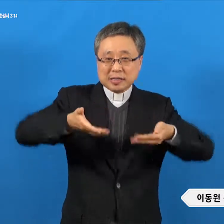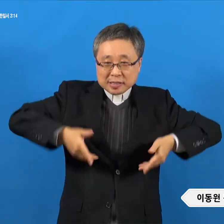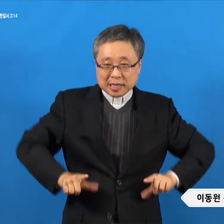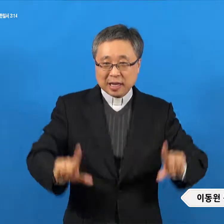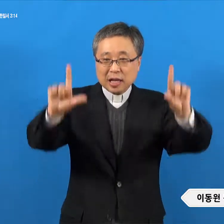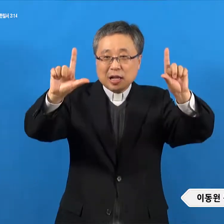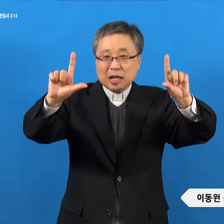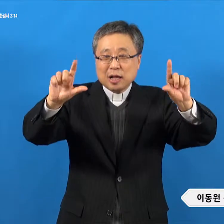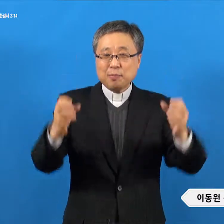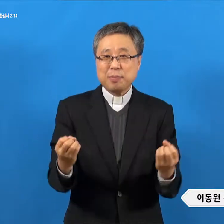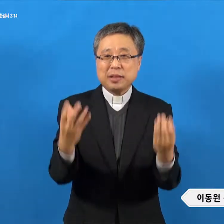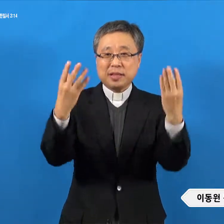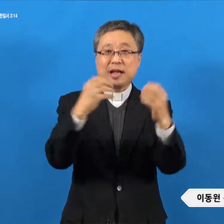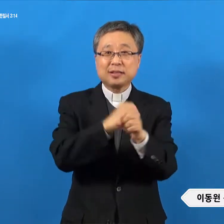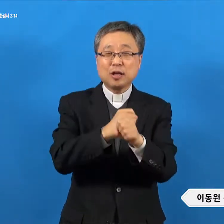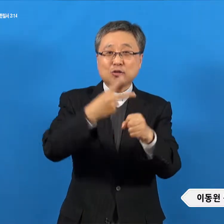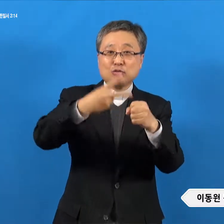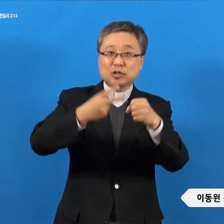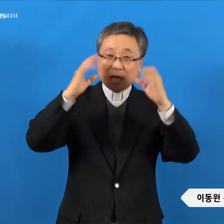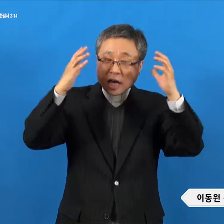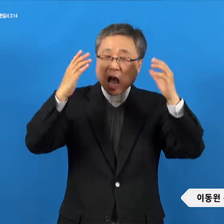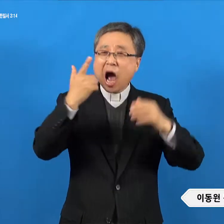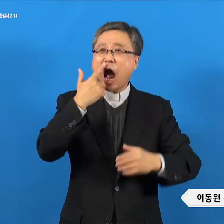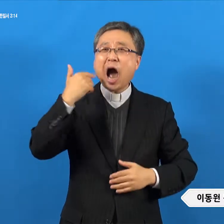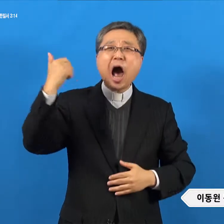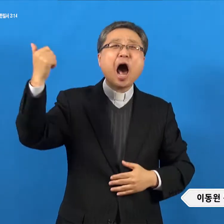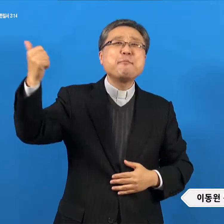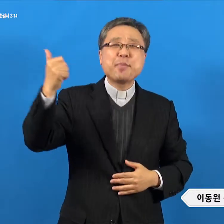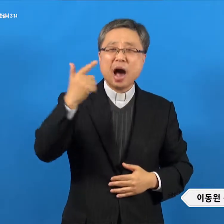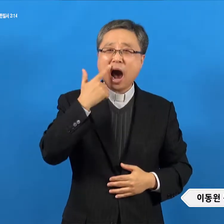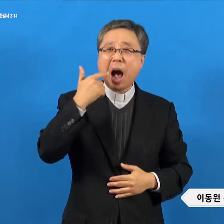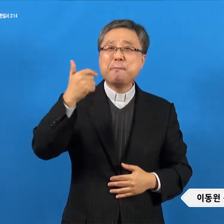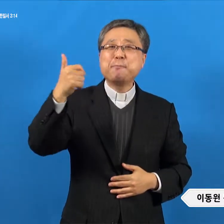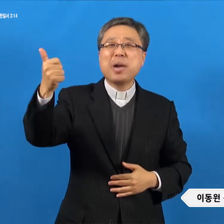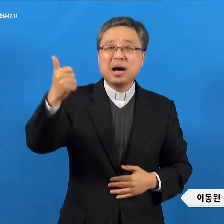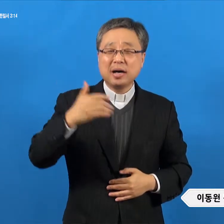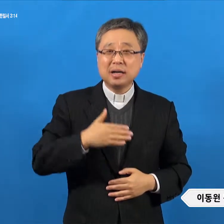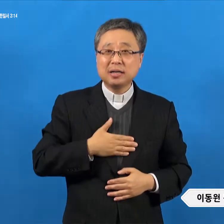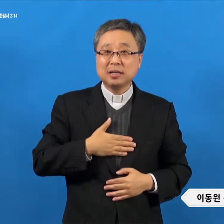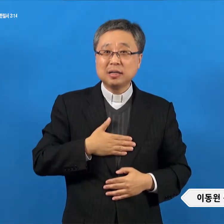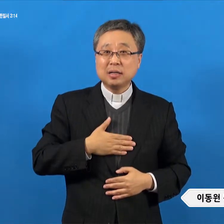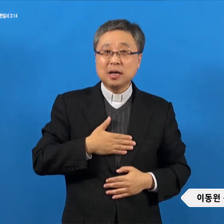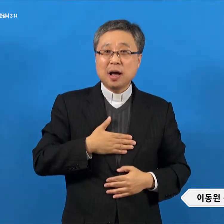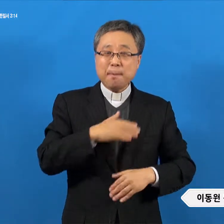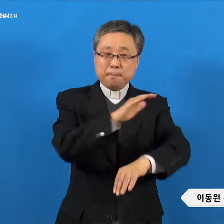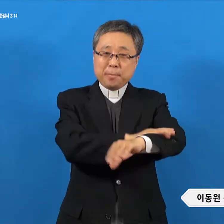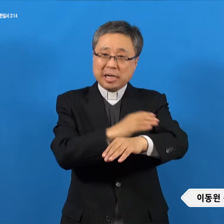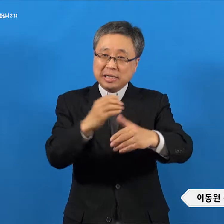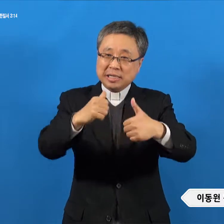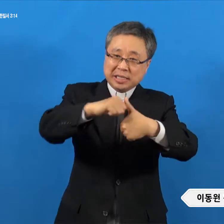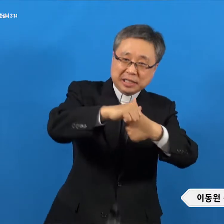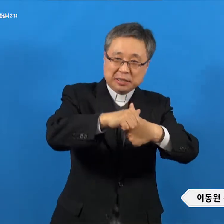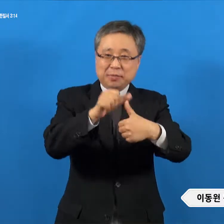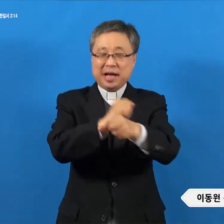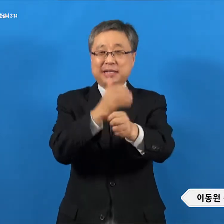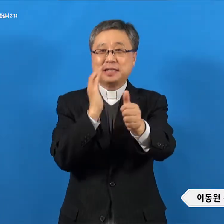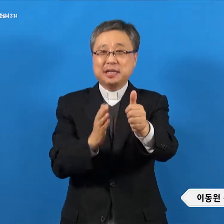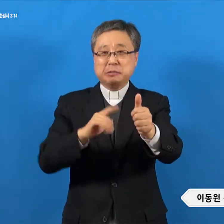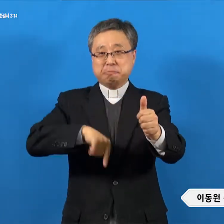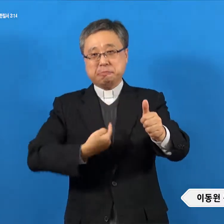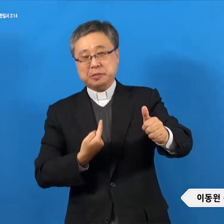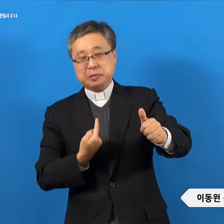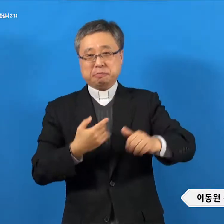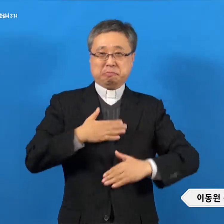진행되고 있는데 갑자기 우리 둘째 아이가 그래요. 아빠, 데디. 그래서 왜 그러니까 팔씨름하자. 팔씨름하자.